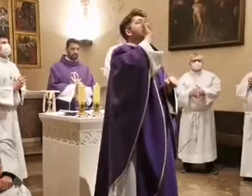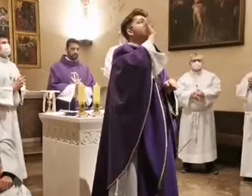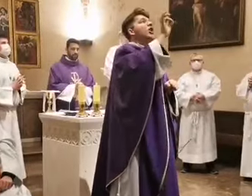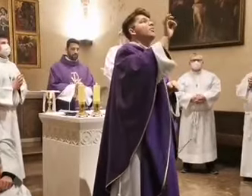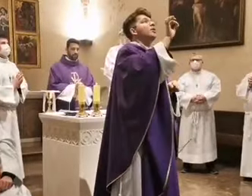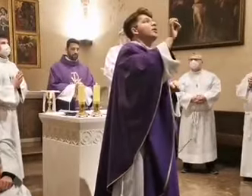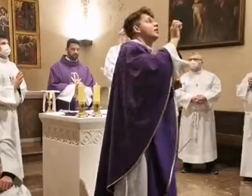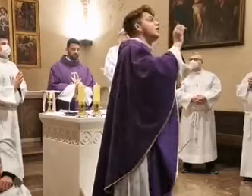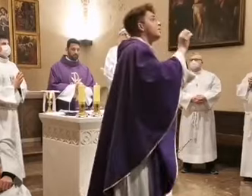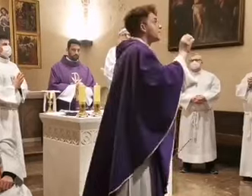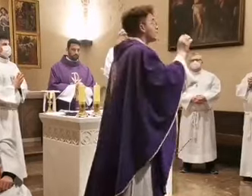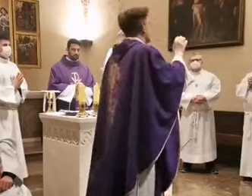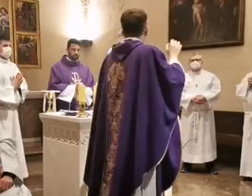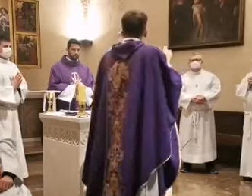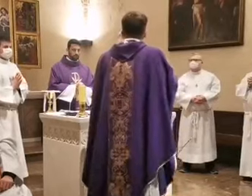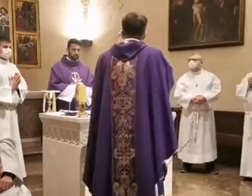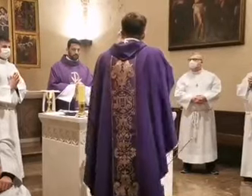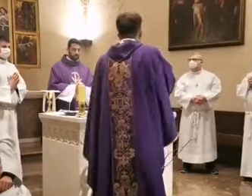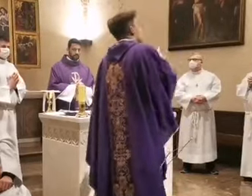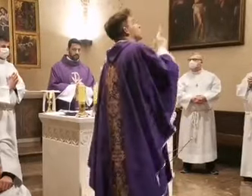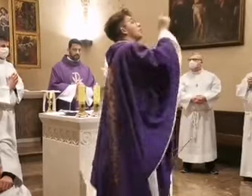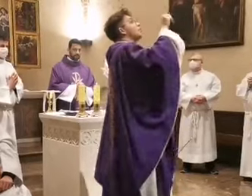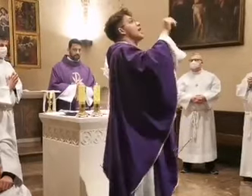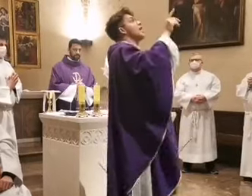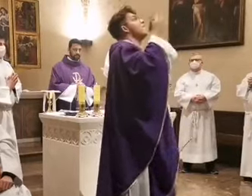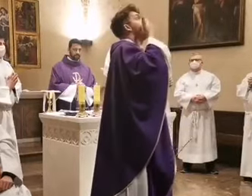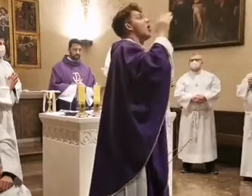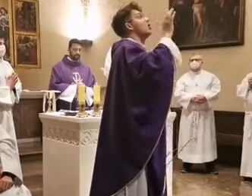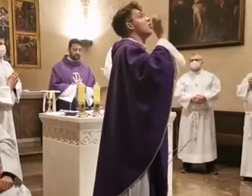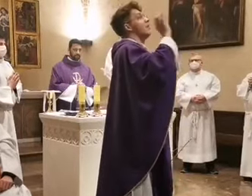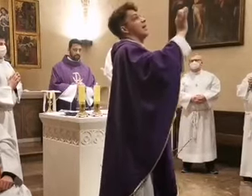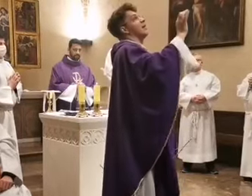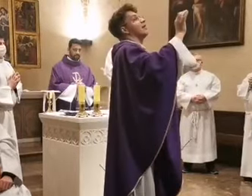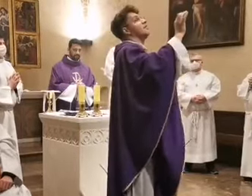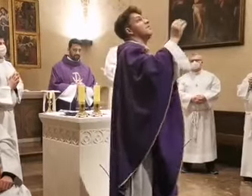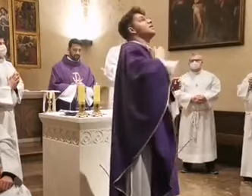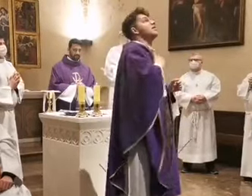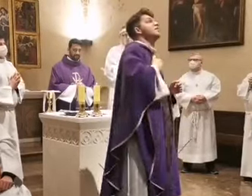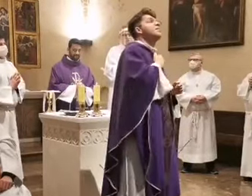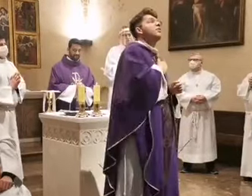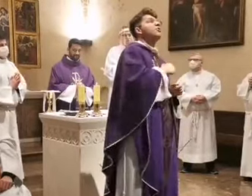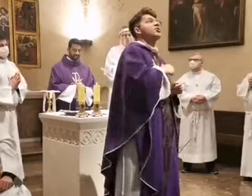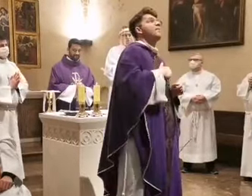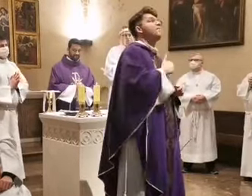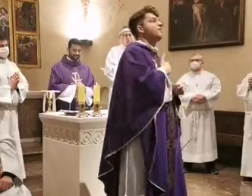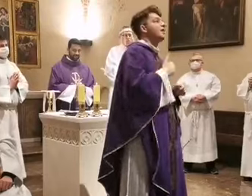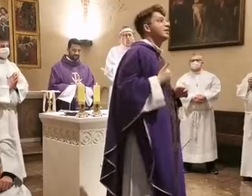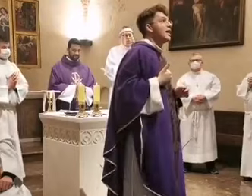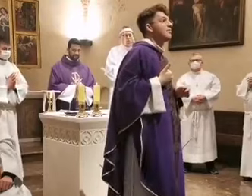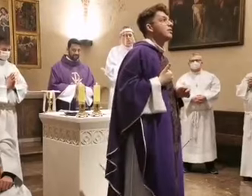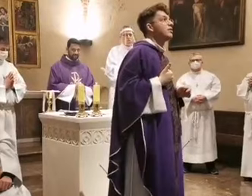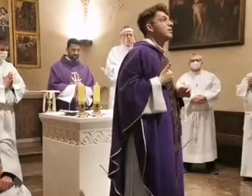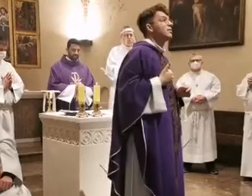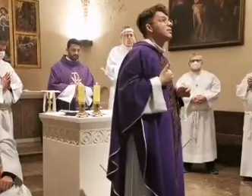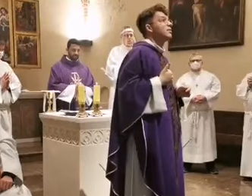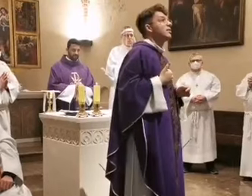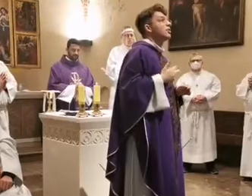jesteś dobry. Jezus Chrystus, tu sei molto bene. Zmiłuj się nad